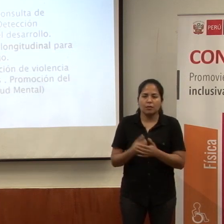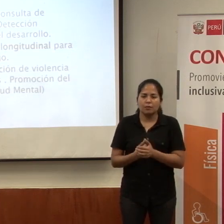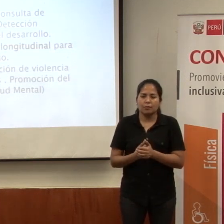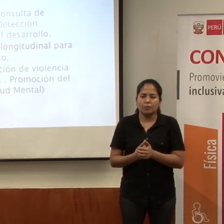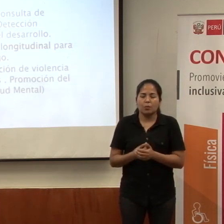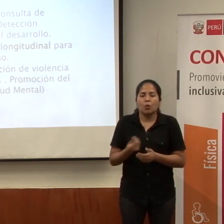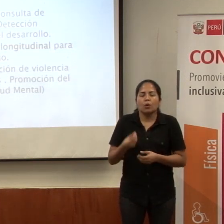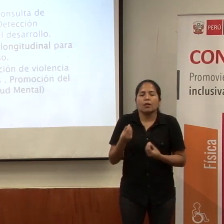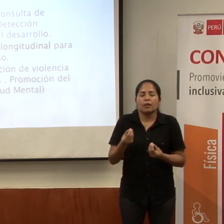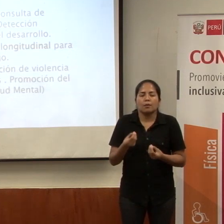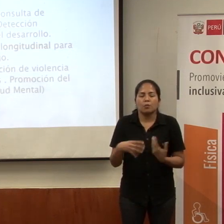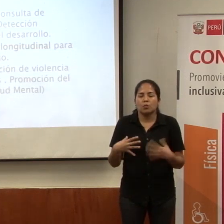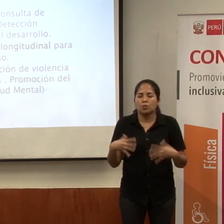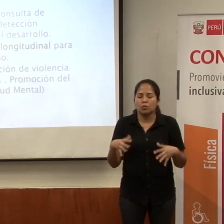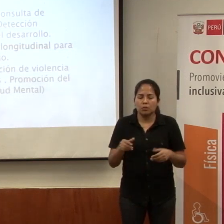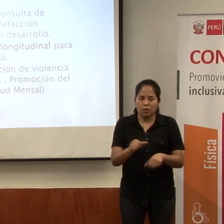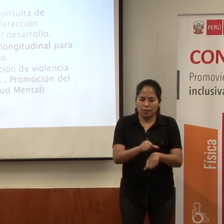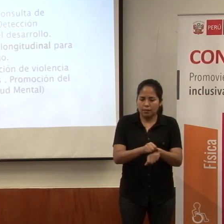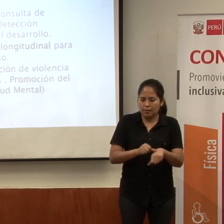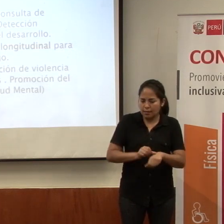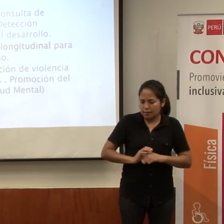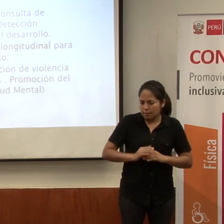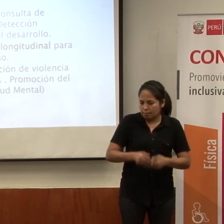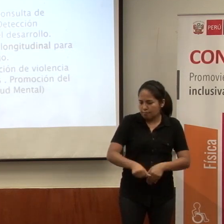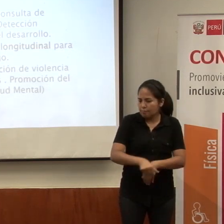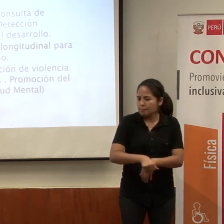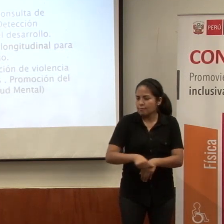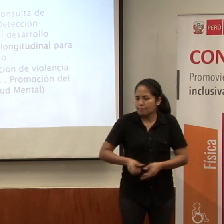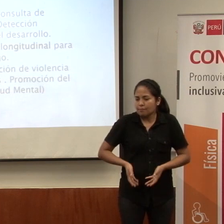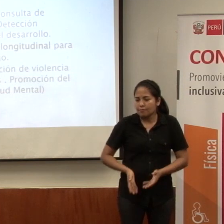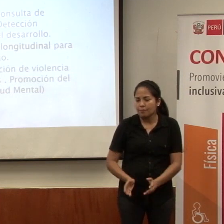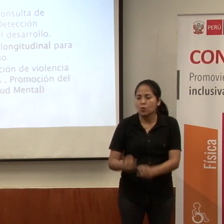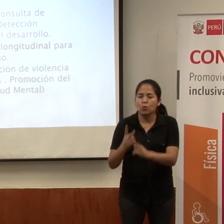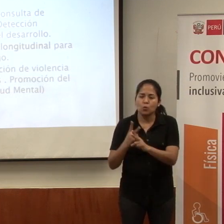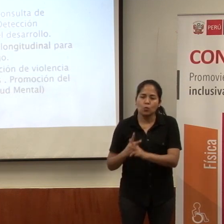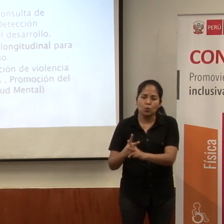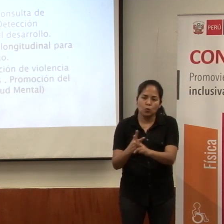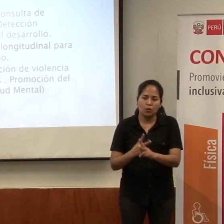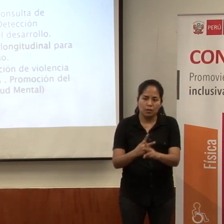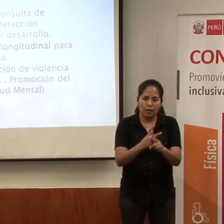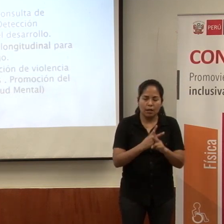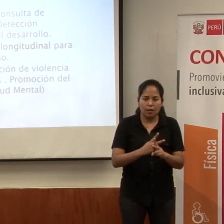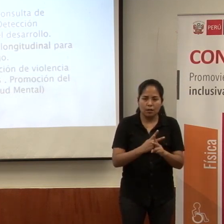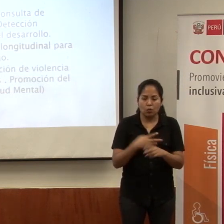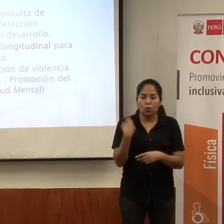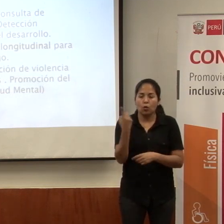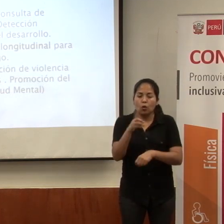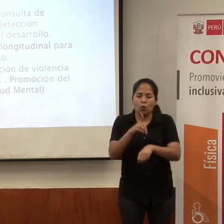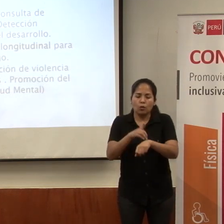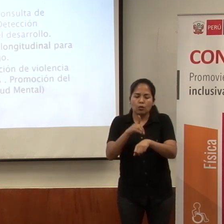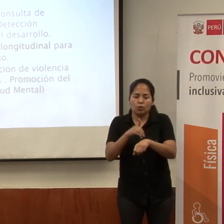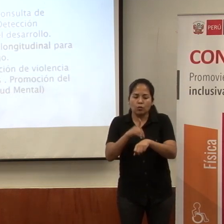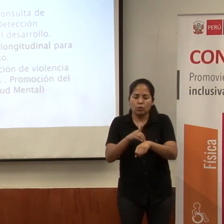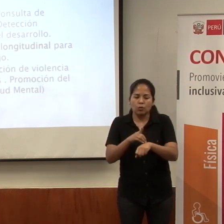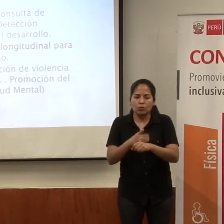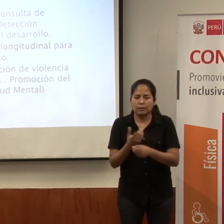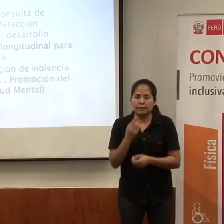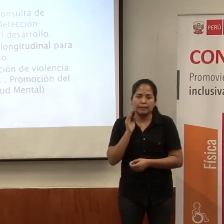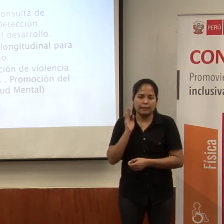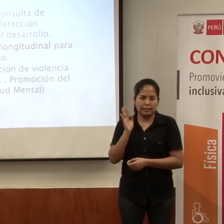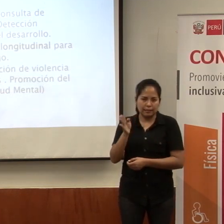de cesáreas, ¿no es cierto? Entonces, mucho cuidado con las cesáreas innecesarias, porque son causa de